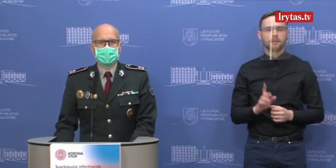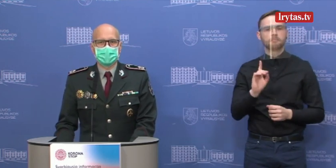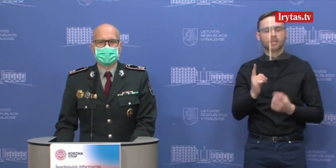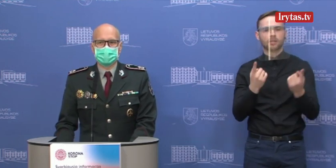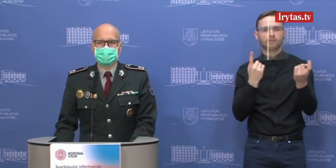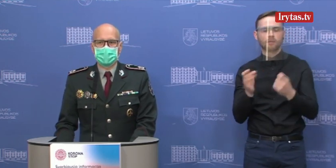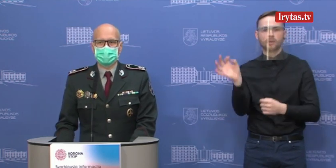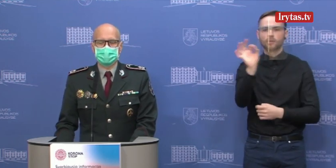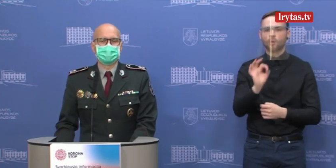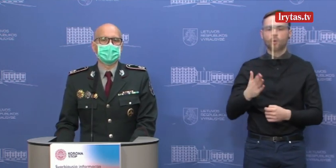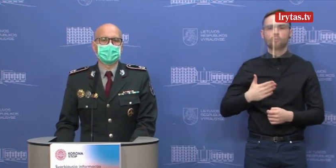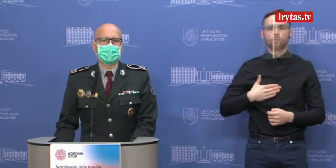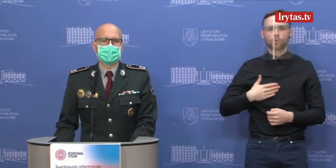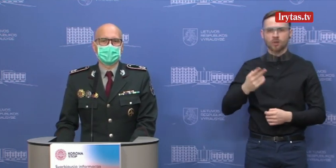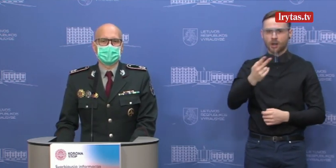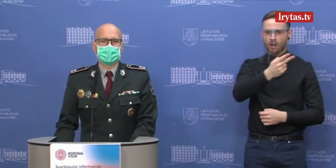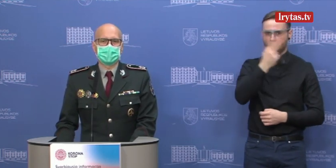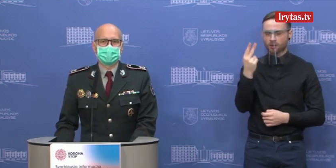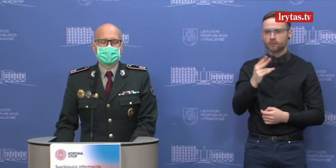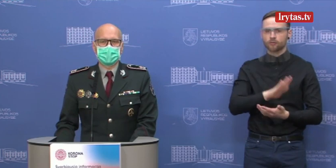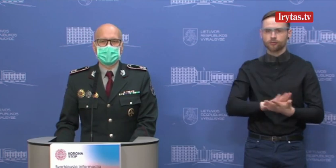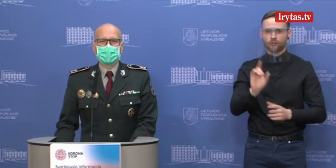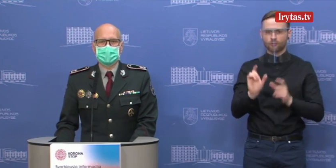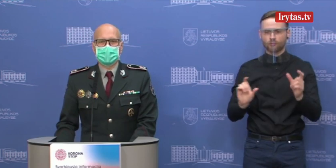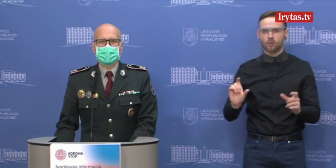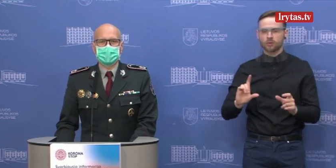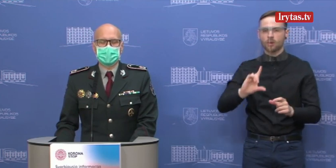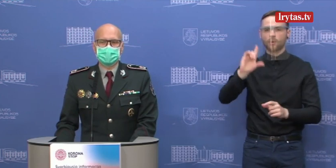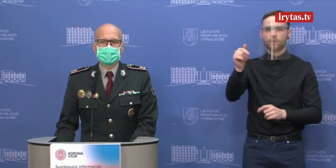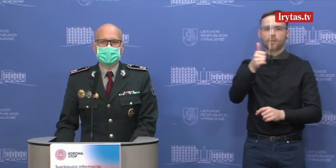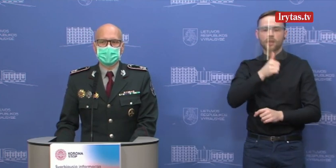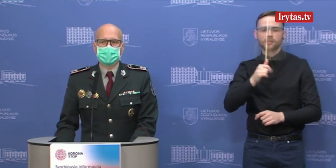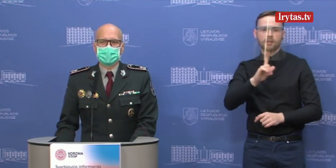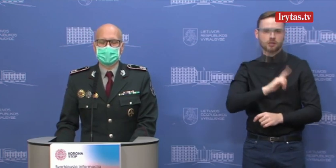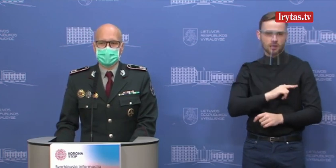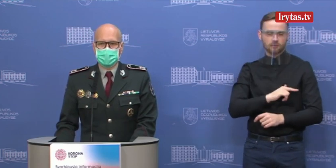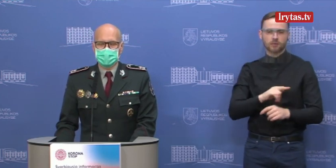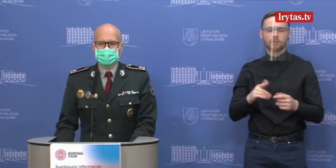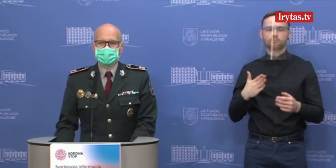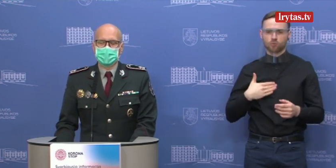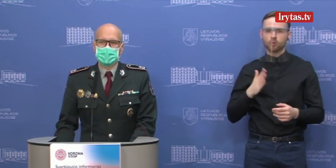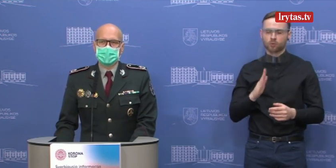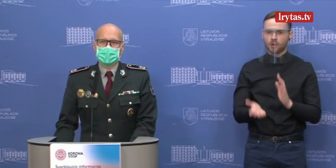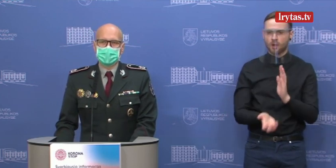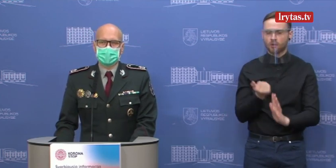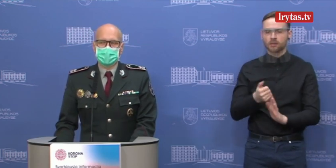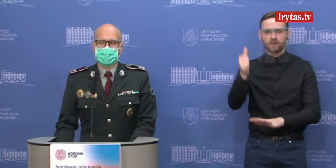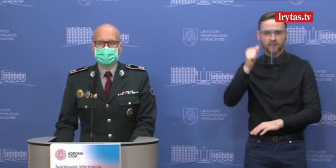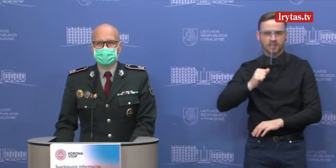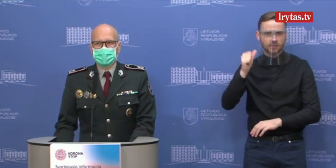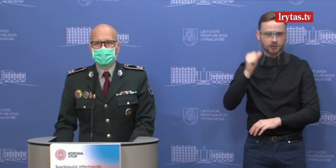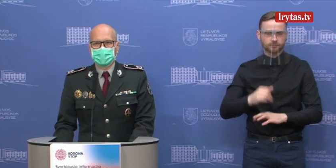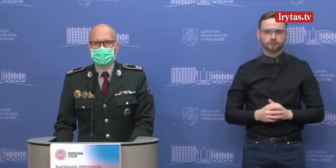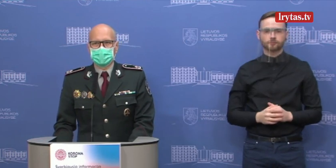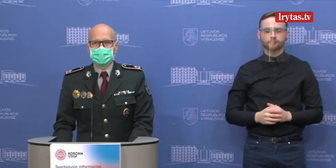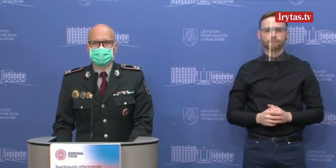apie mūsų piliečių atvykimą į Estiją ir Latviją tikrai mes turėsime. Taipogi